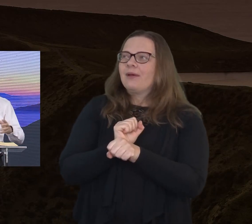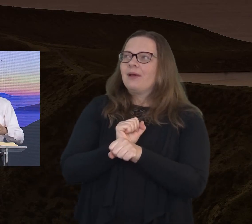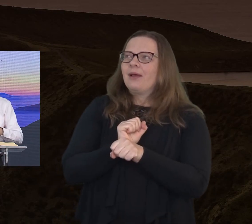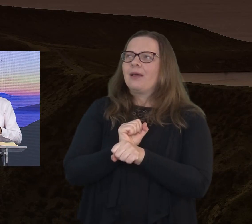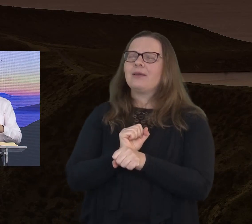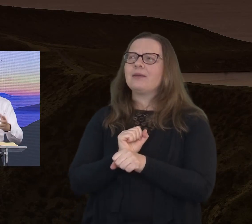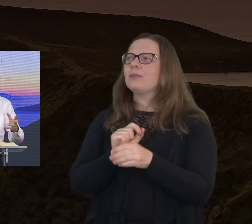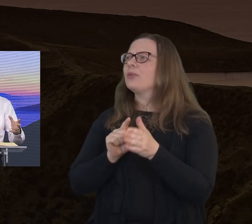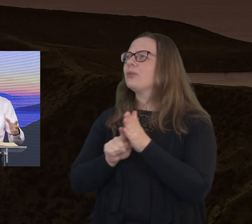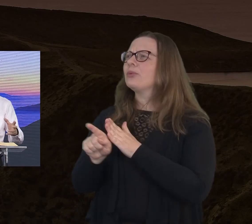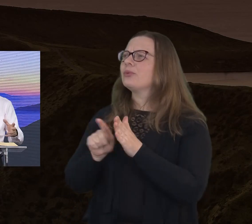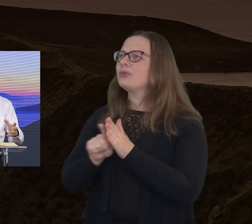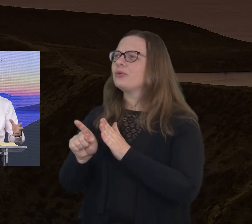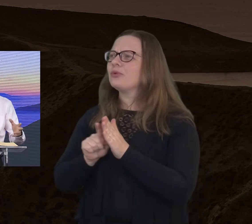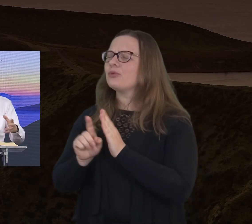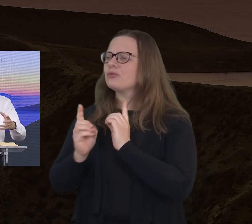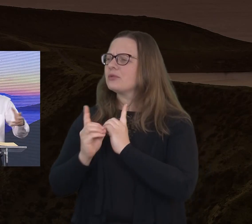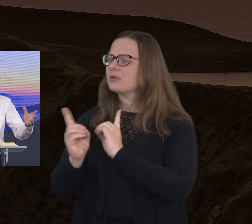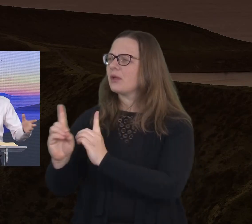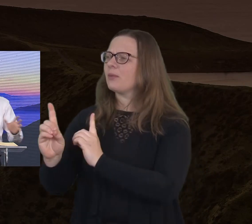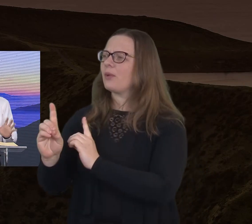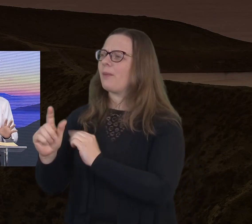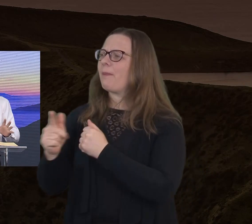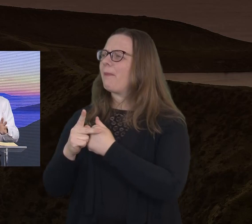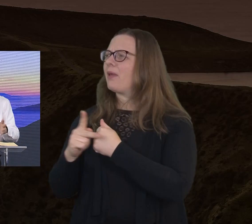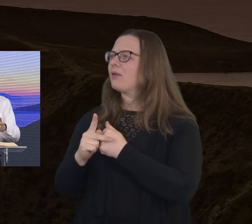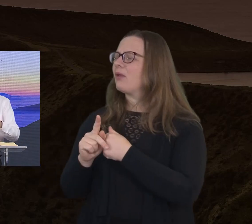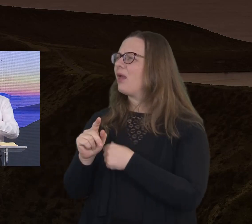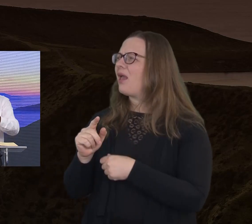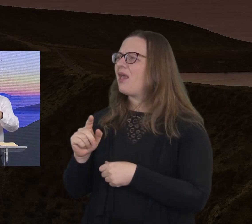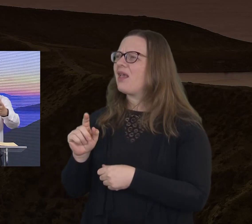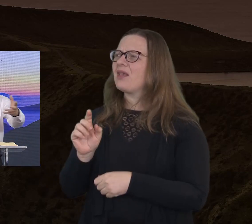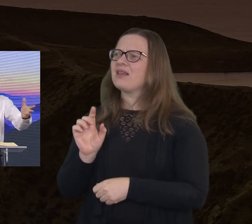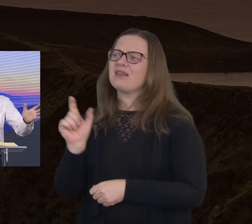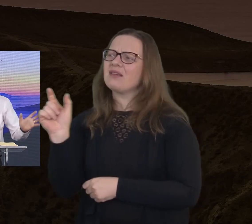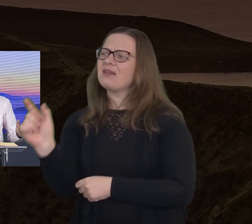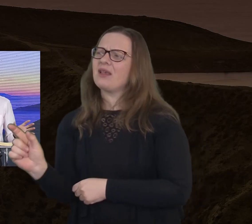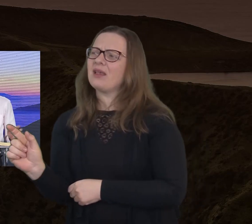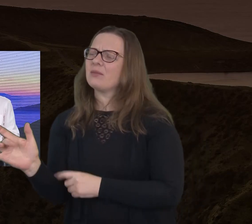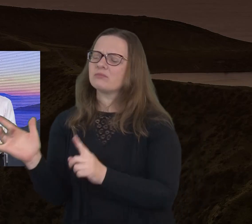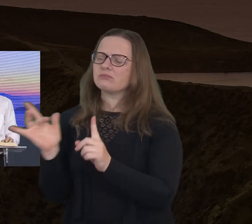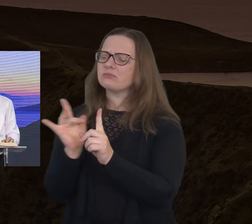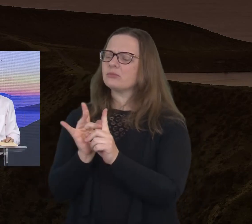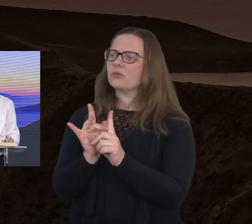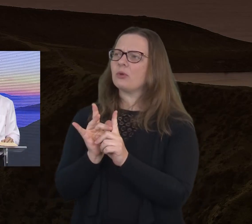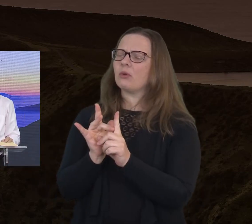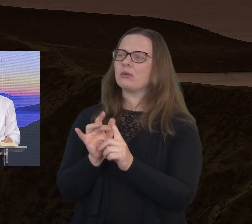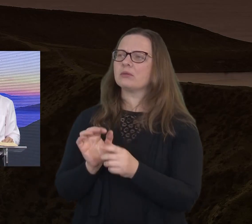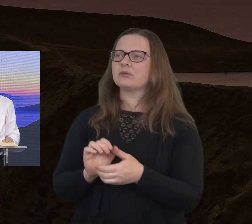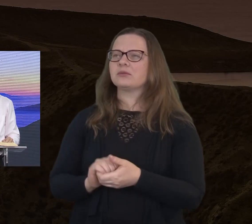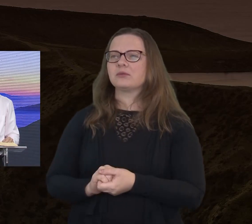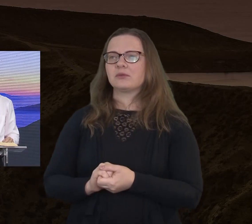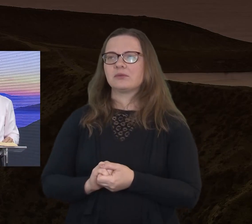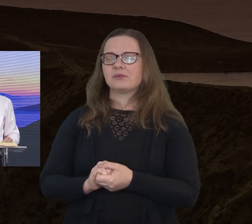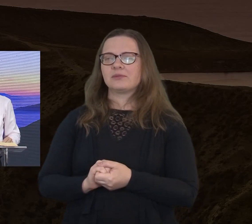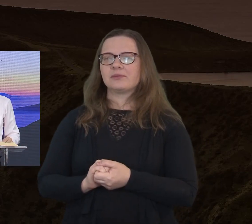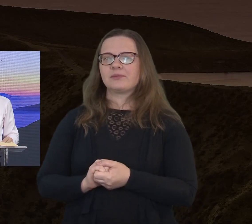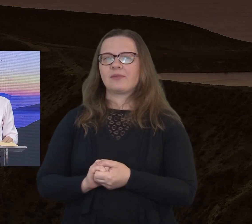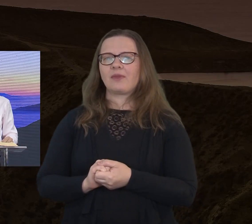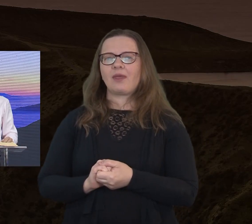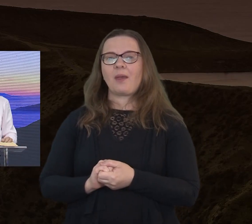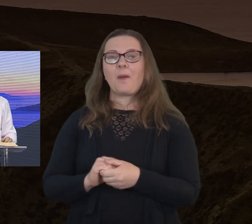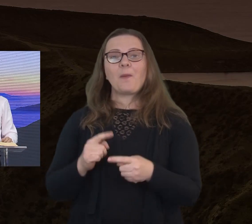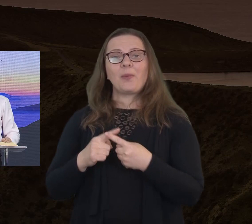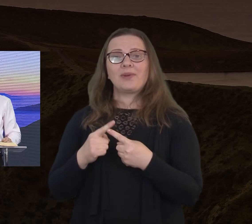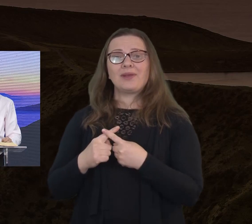os discípulos ali em Lucas fala, o Pedro perguntou: mas Jesus, tanta gente te tocou? Não, mas alguém me tocou e eu senti sair